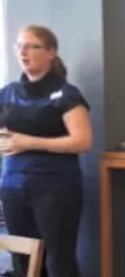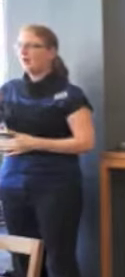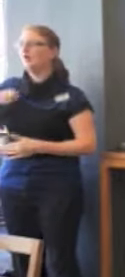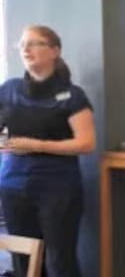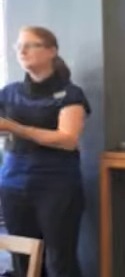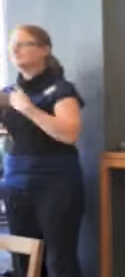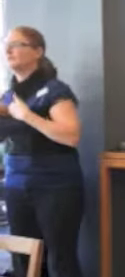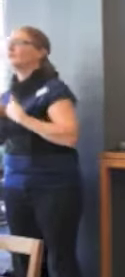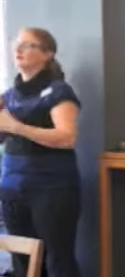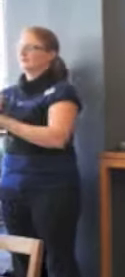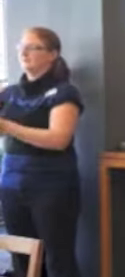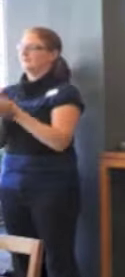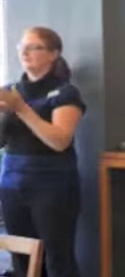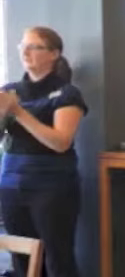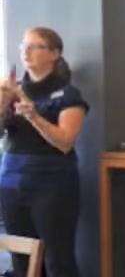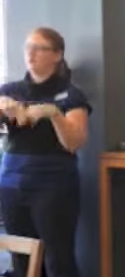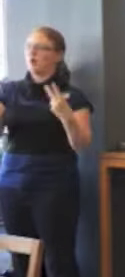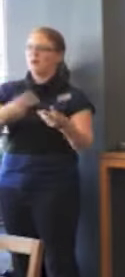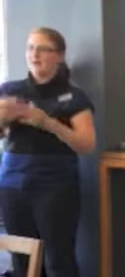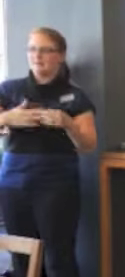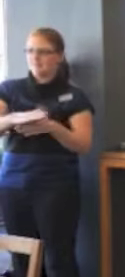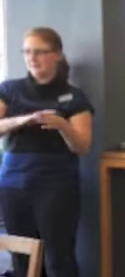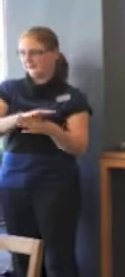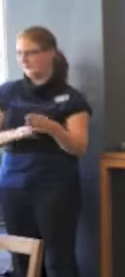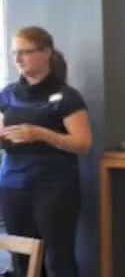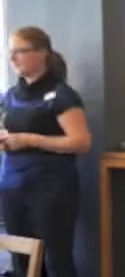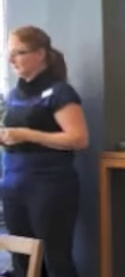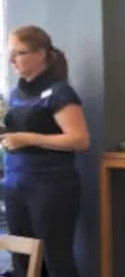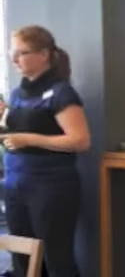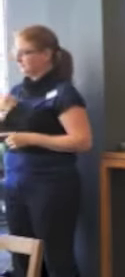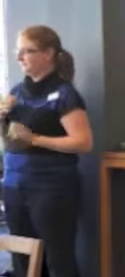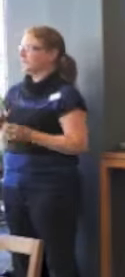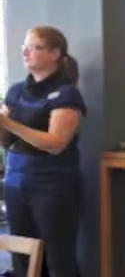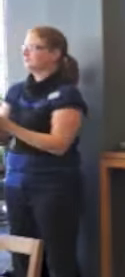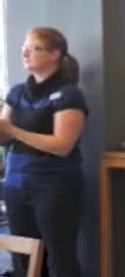Och man ska finnas på en marknad, sälja varor och tjänster.